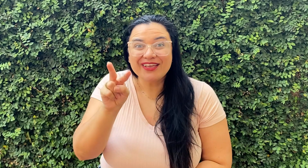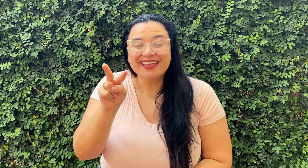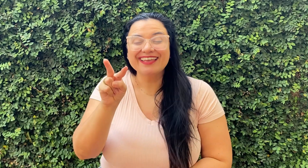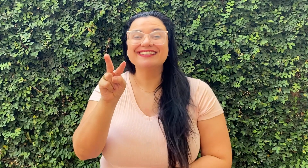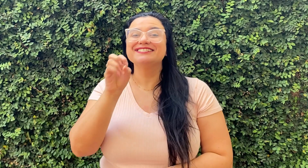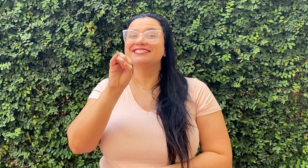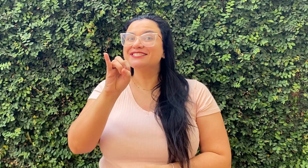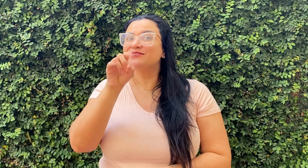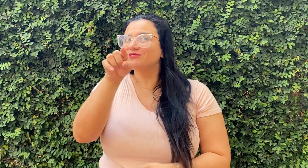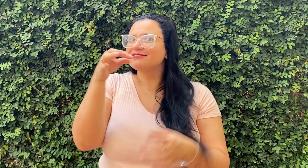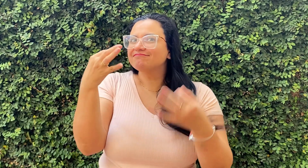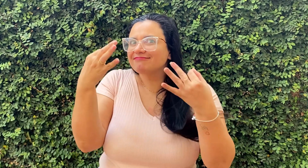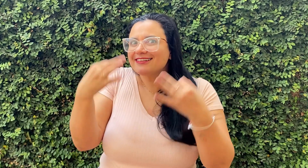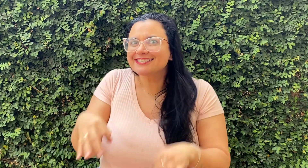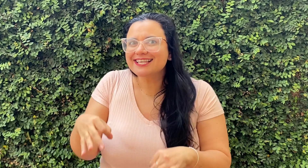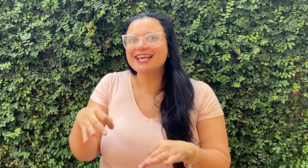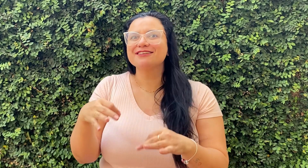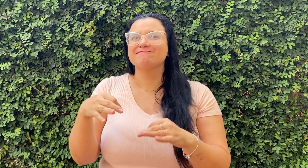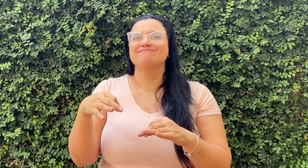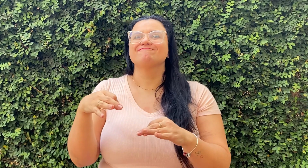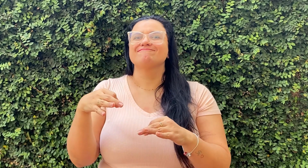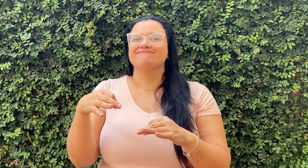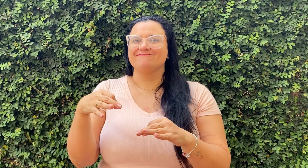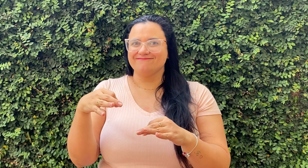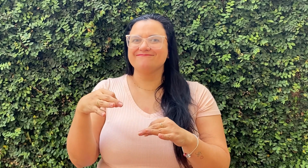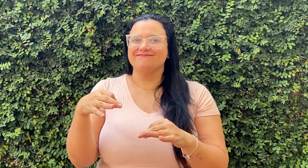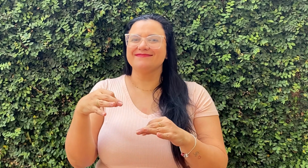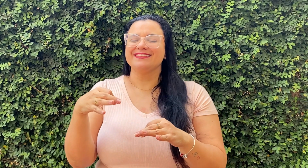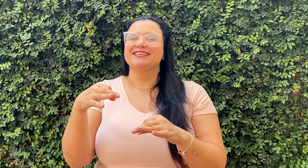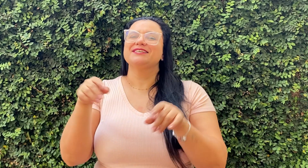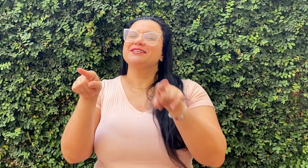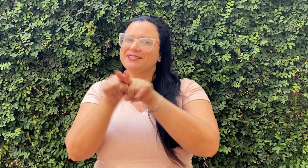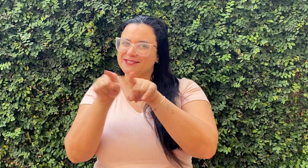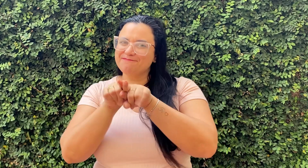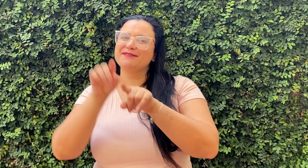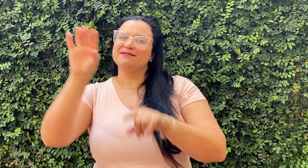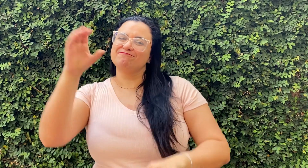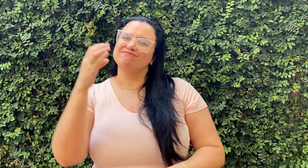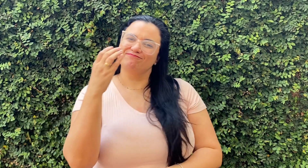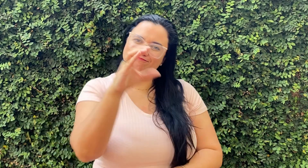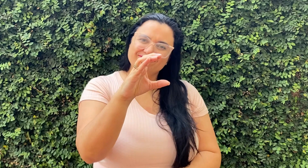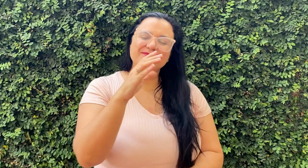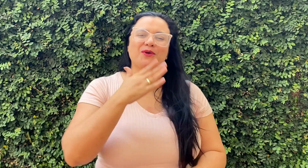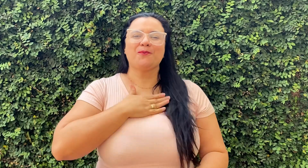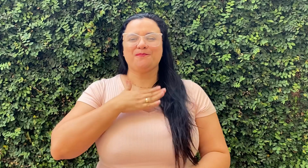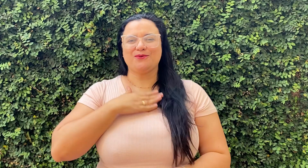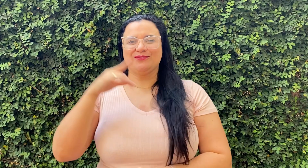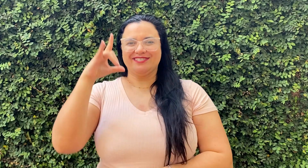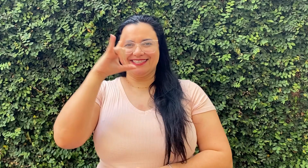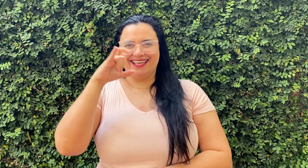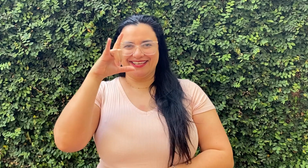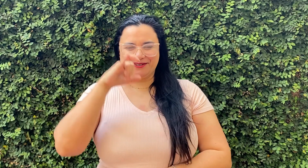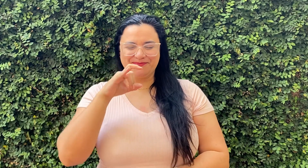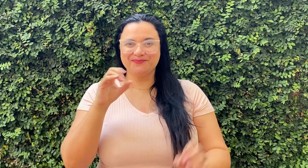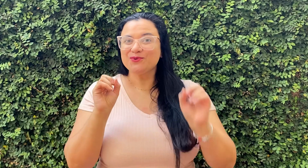Eu quero ver o seu sinal, quero te dar um feedback, tá, da tua frase. E vou repostar no meu